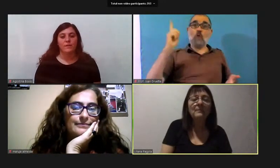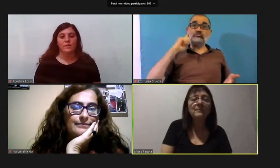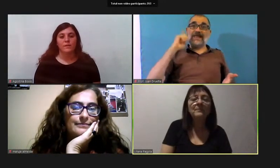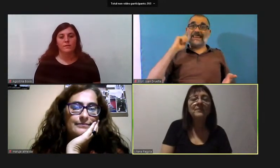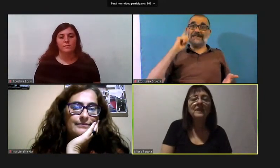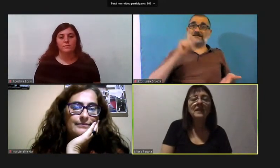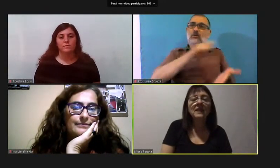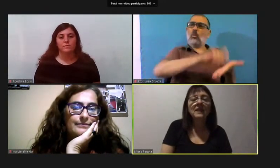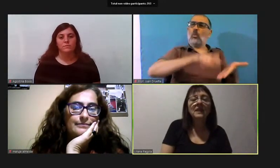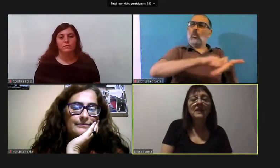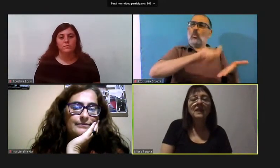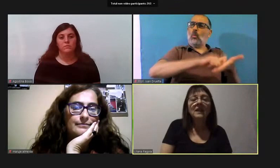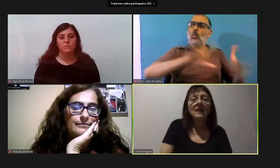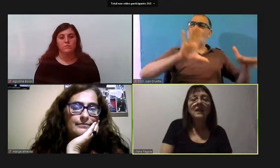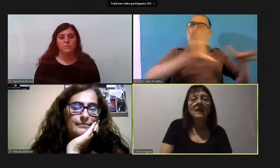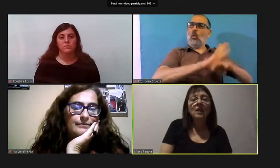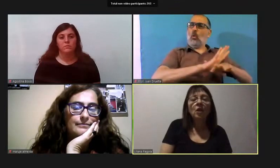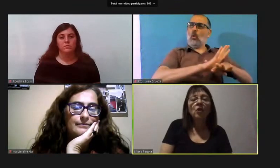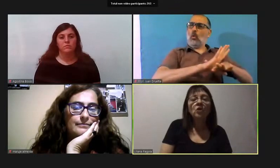ver,